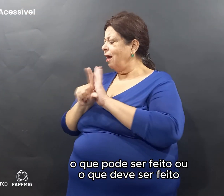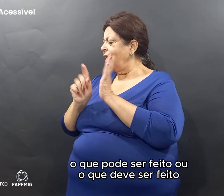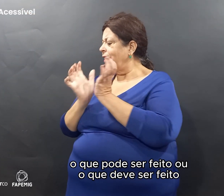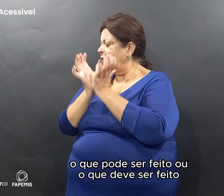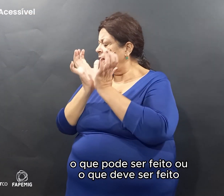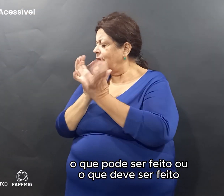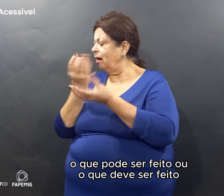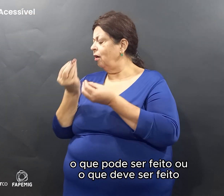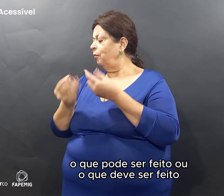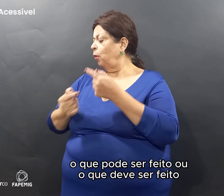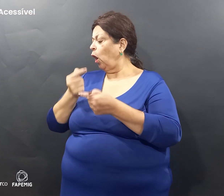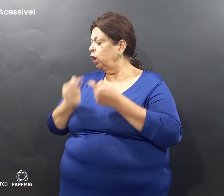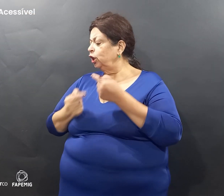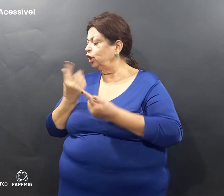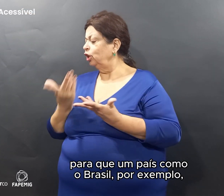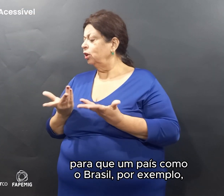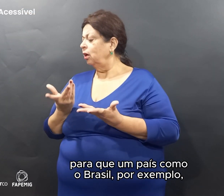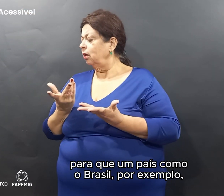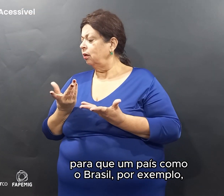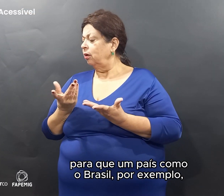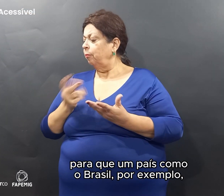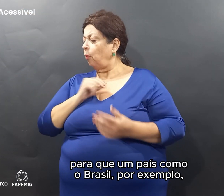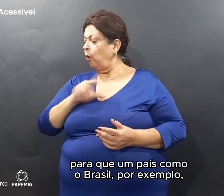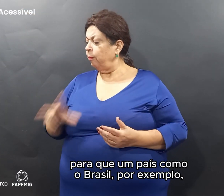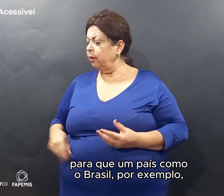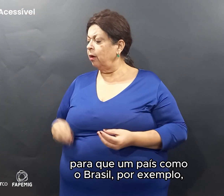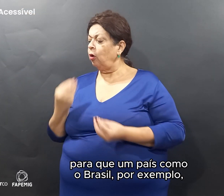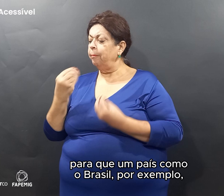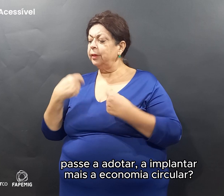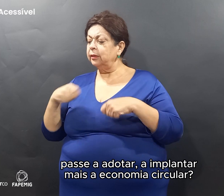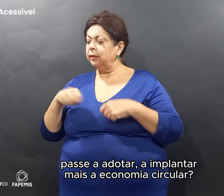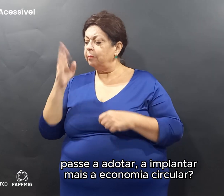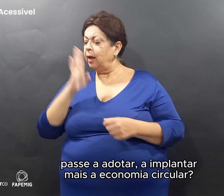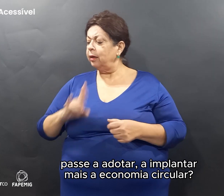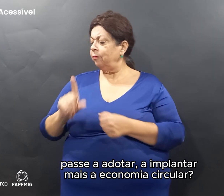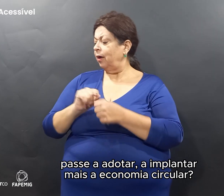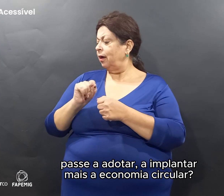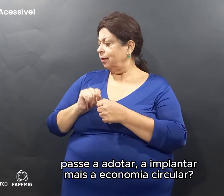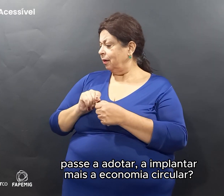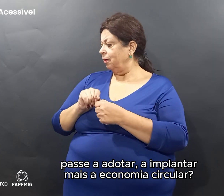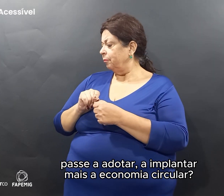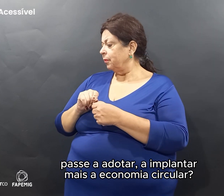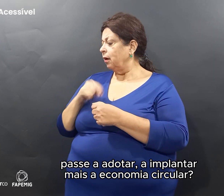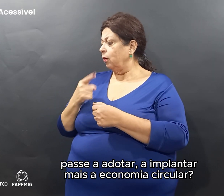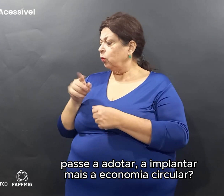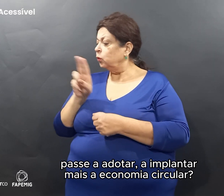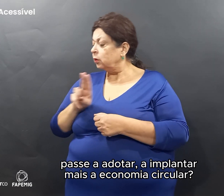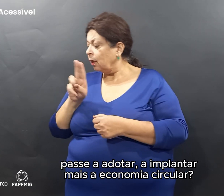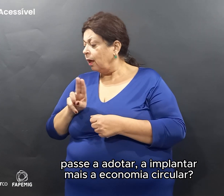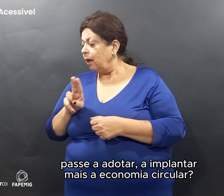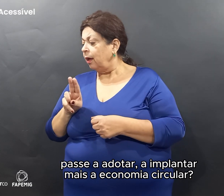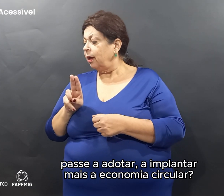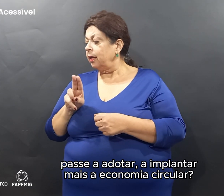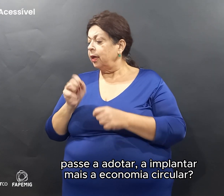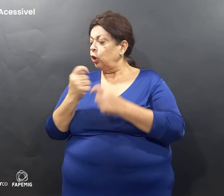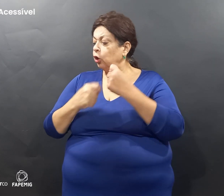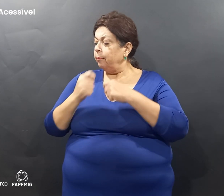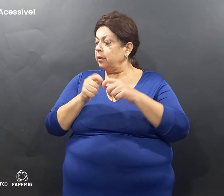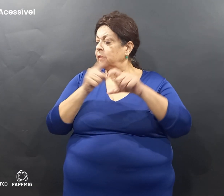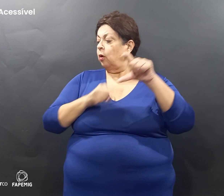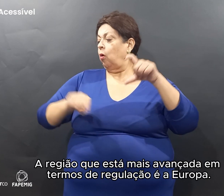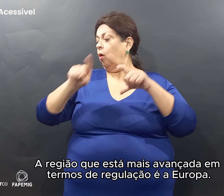ser feito, o que deve ser feito para que um país como o Brasil, por exemplo, passe a adotar, a implantar mais a economia